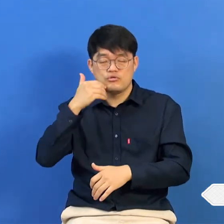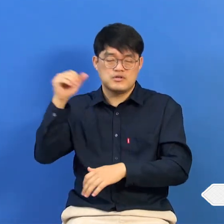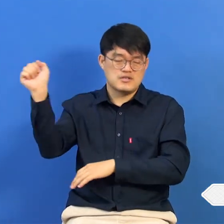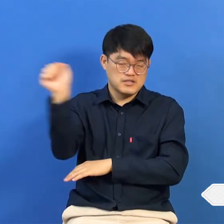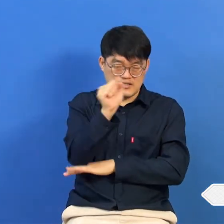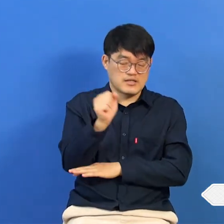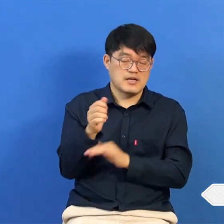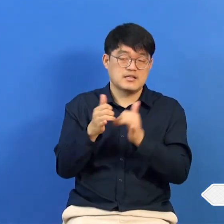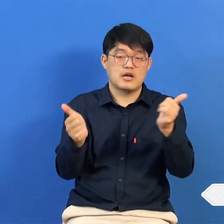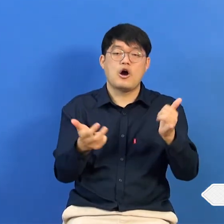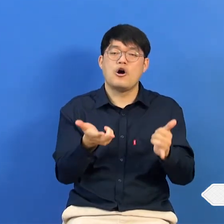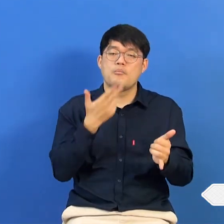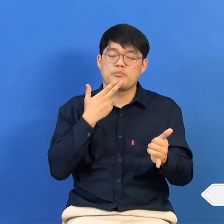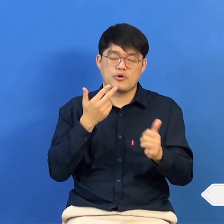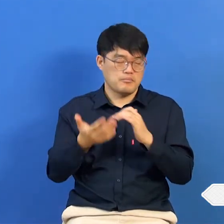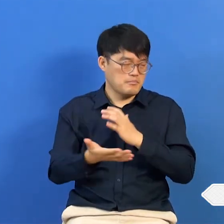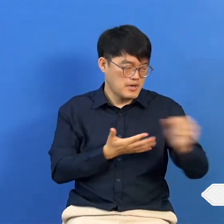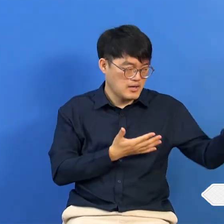누구도 빼앗을 자가 없습니다.